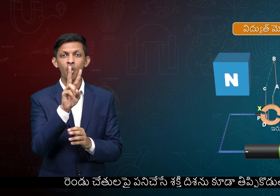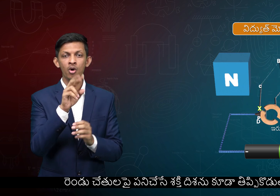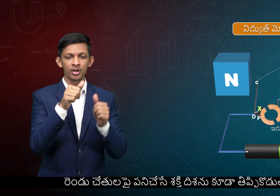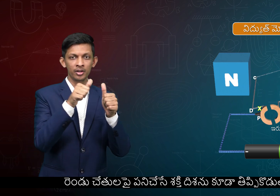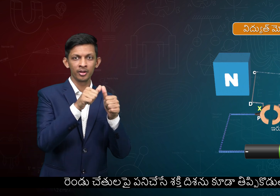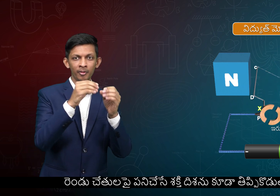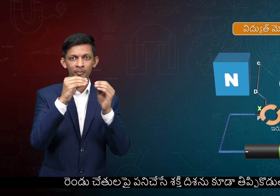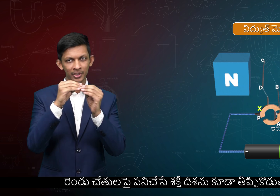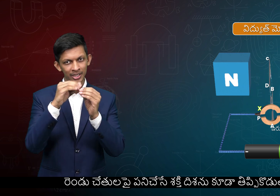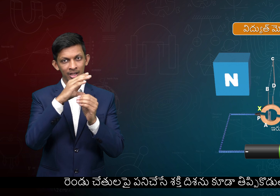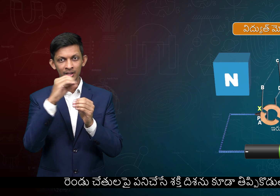తిప్పికొడుతుంది.